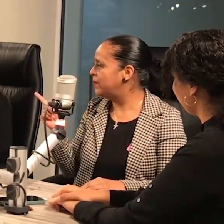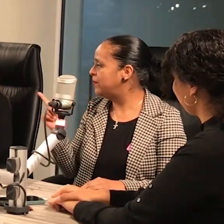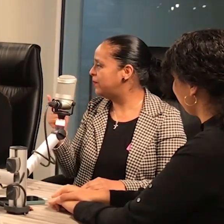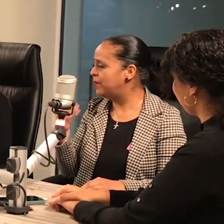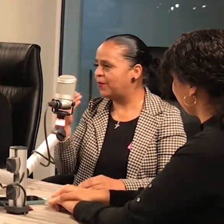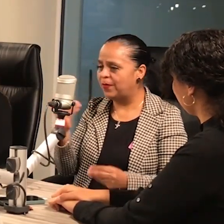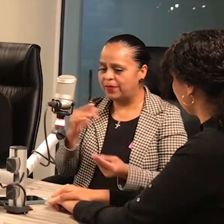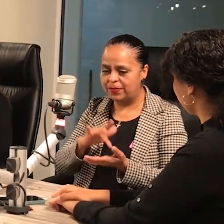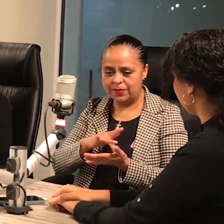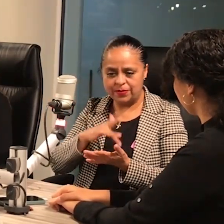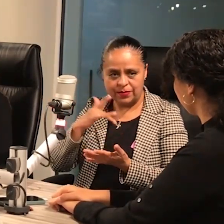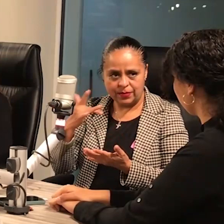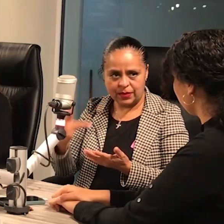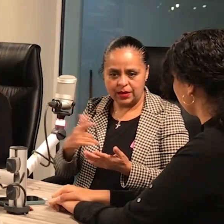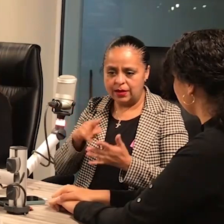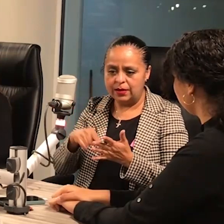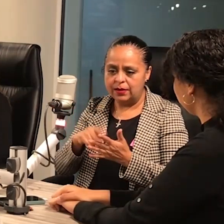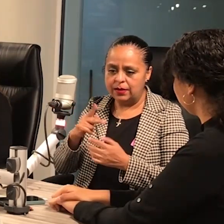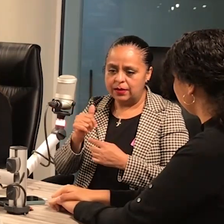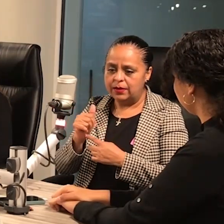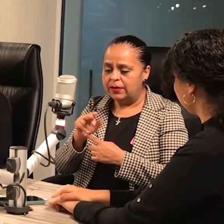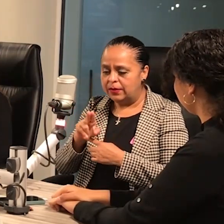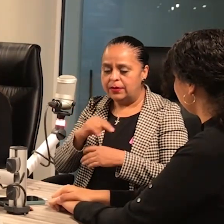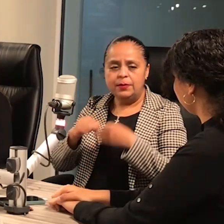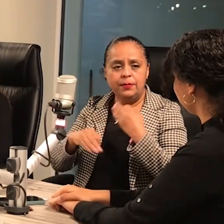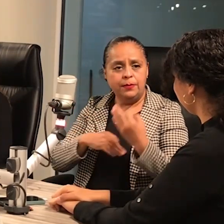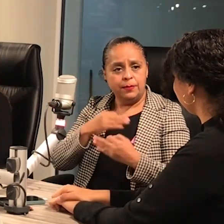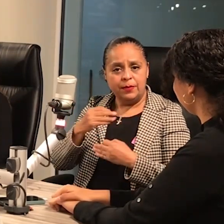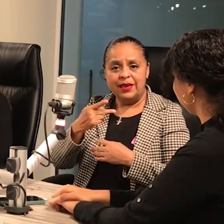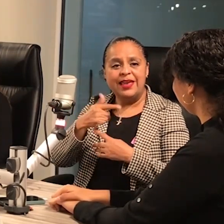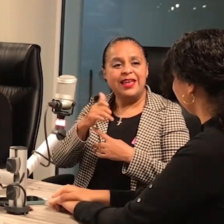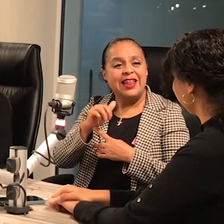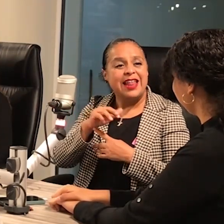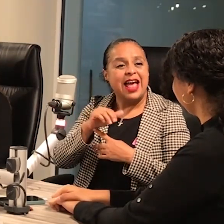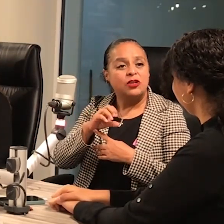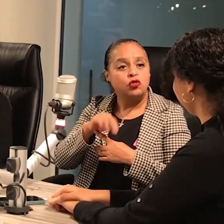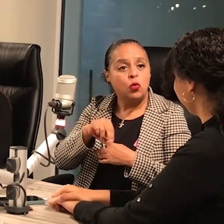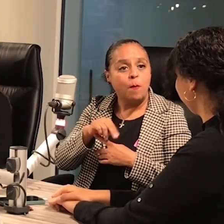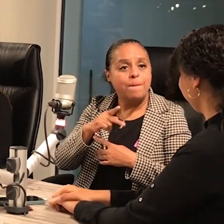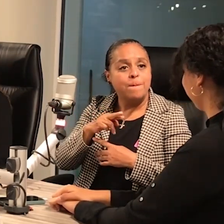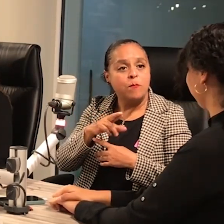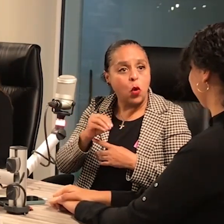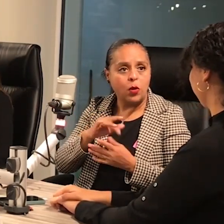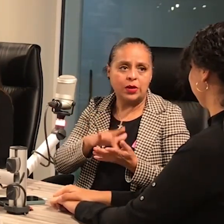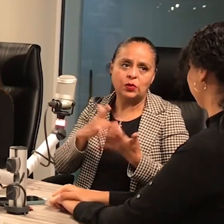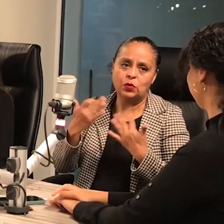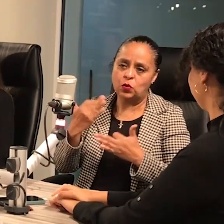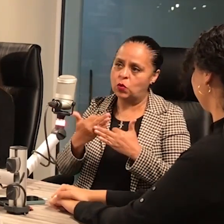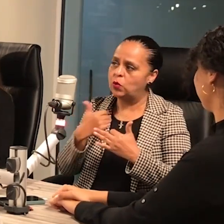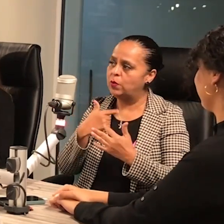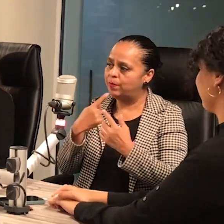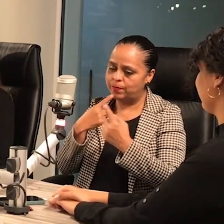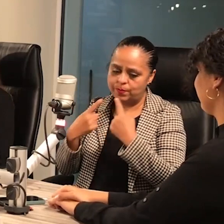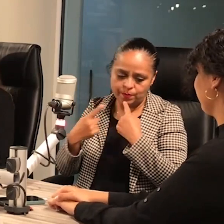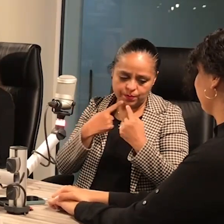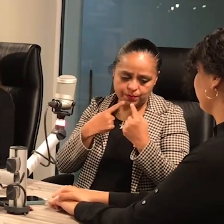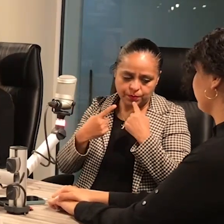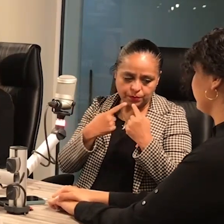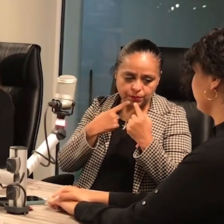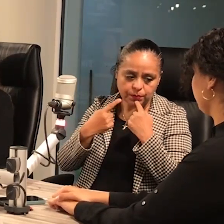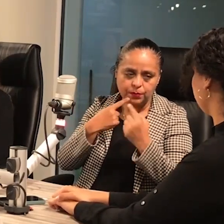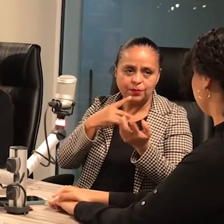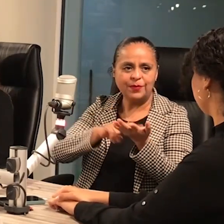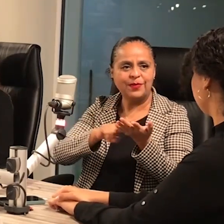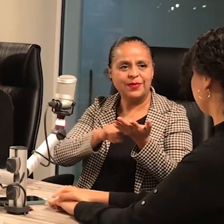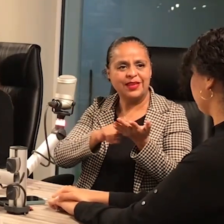Pues muchas gracias por el espacio, Pau, a toda la producción de Generación Pro. Hoy tuvimos un diálogo en el Salón Verde